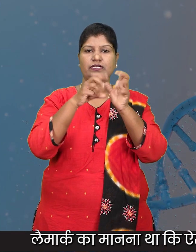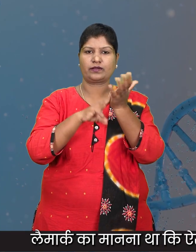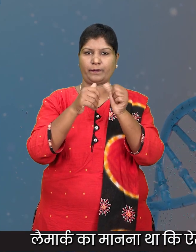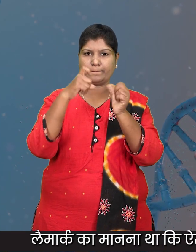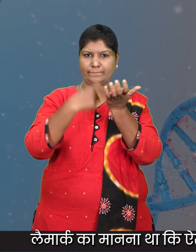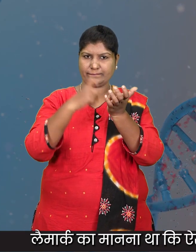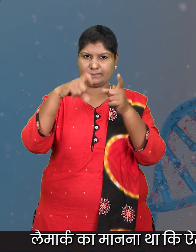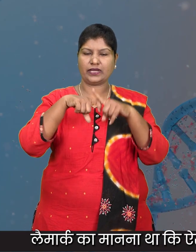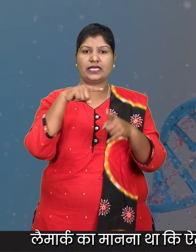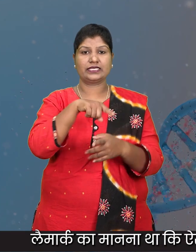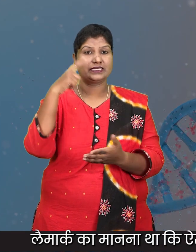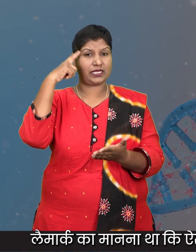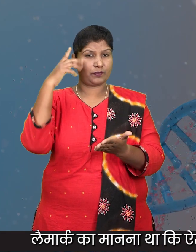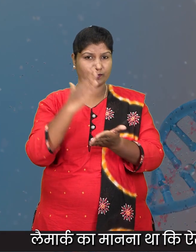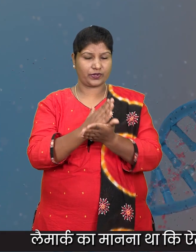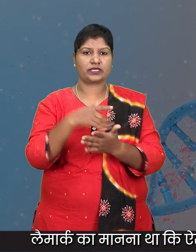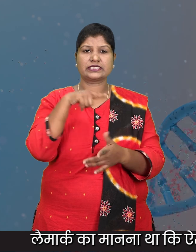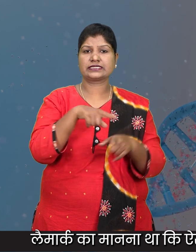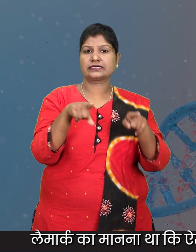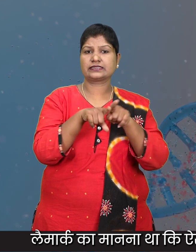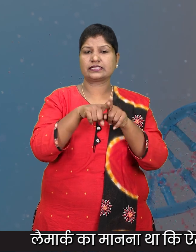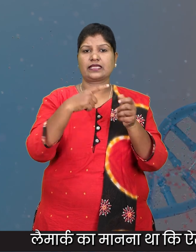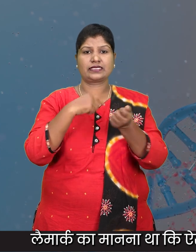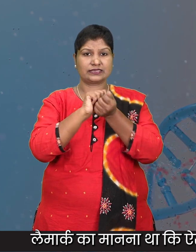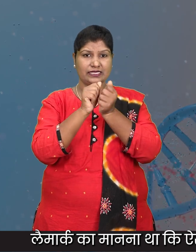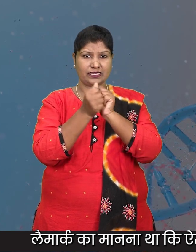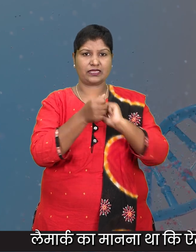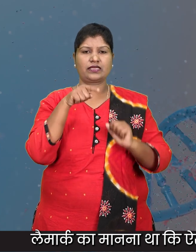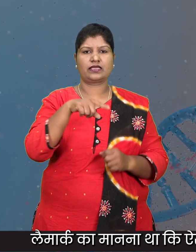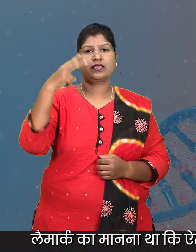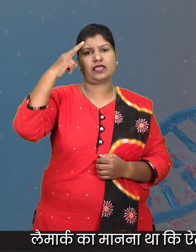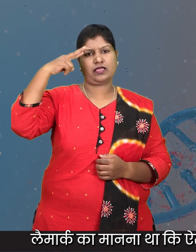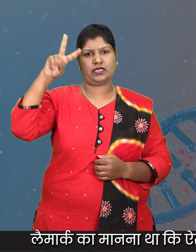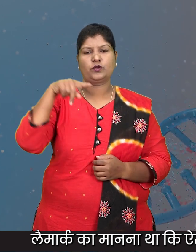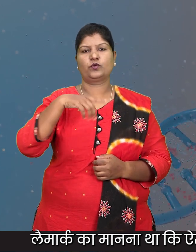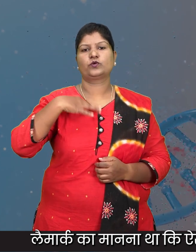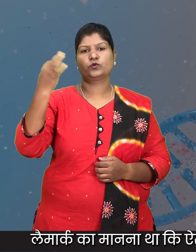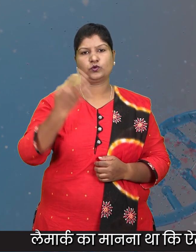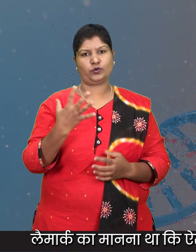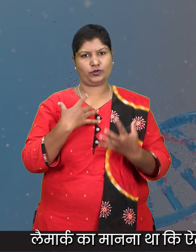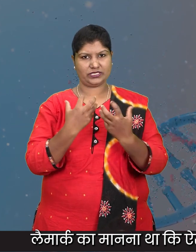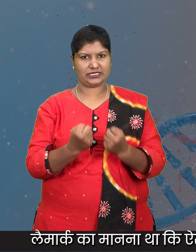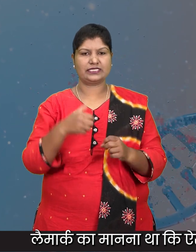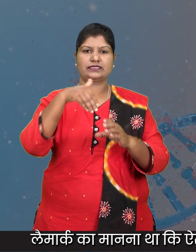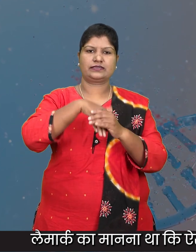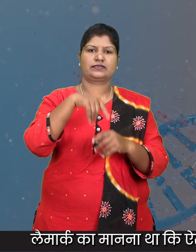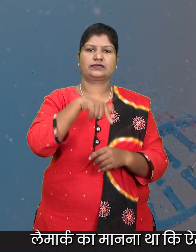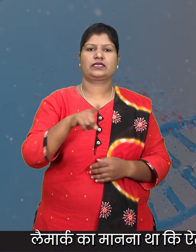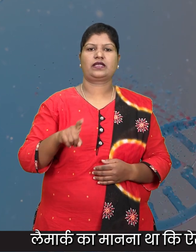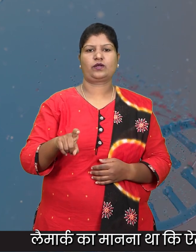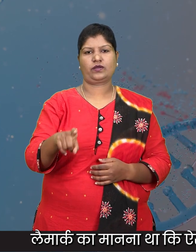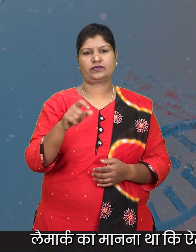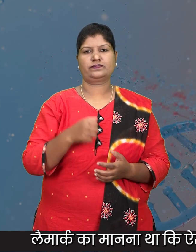लैमार्क का मानना था कि ऐसे परिवर्तन जीवों में नई आवश्यकताएं पैदा करते हैं।